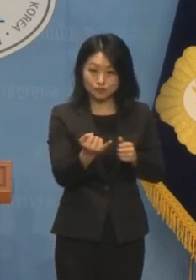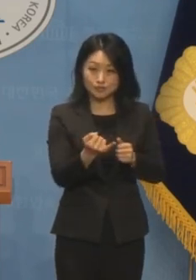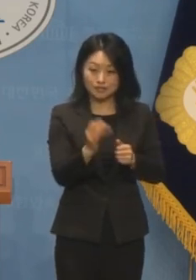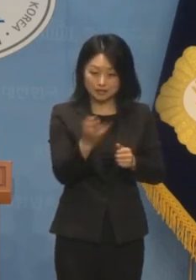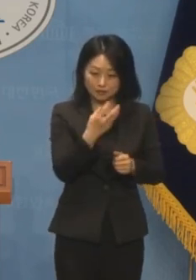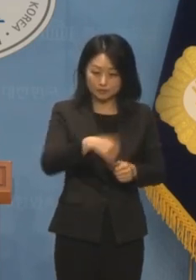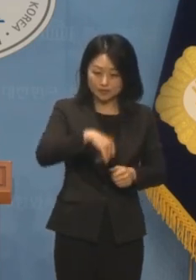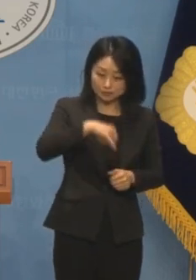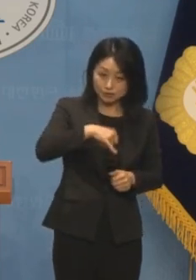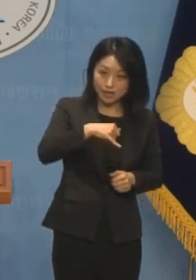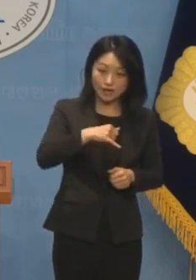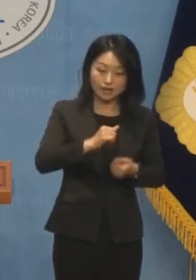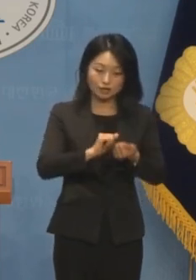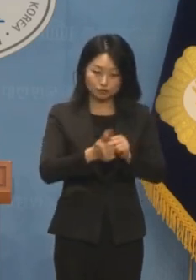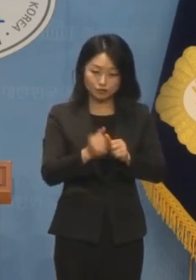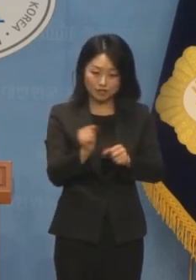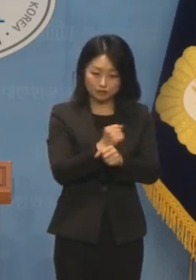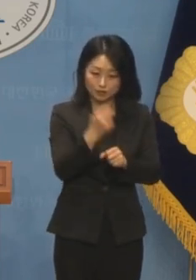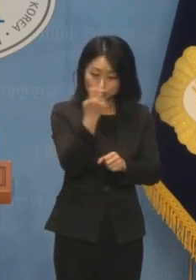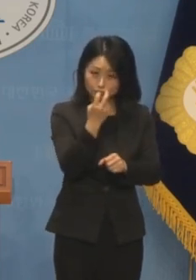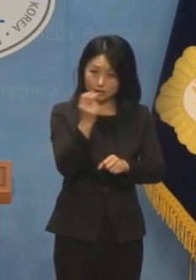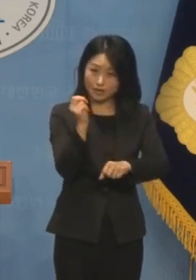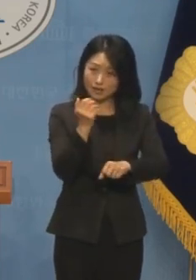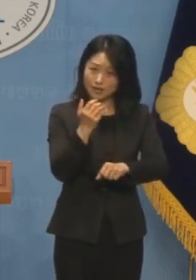수사를 제대로 할지 의문입니다.